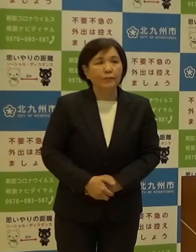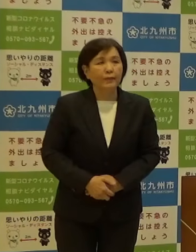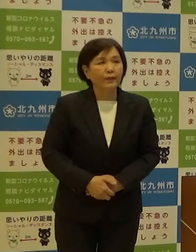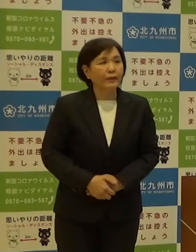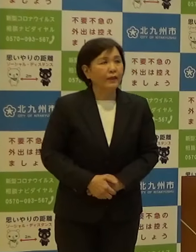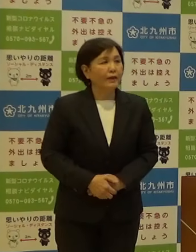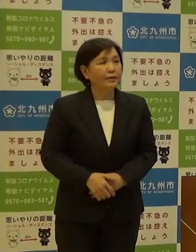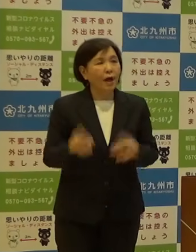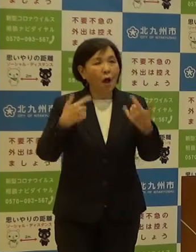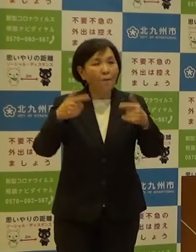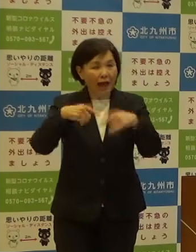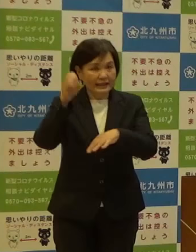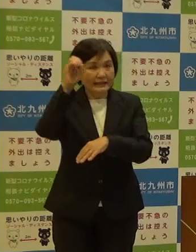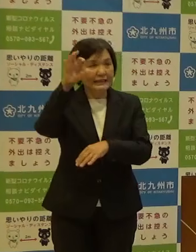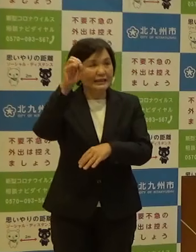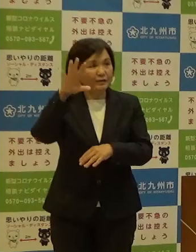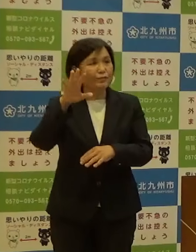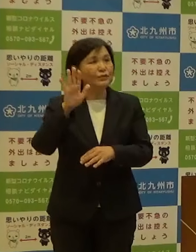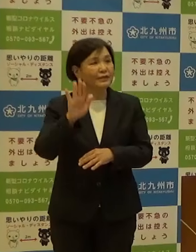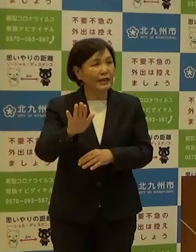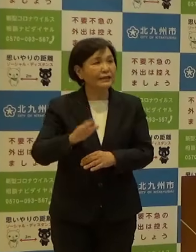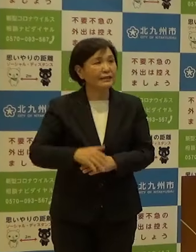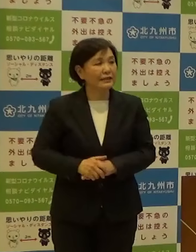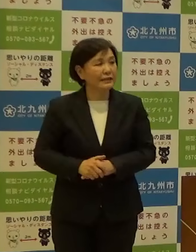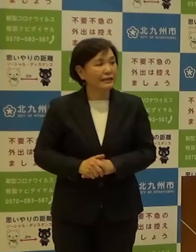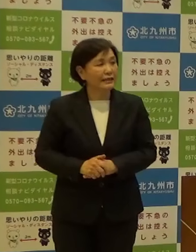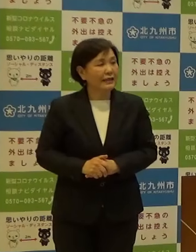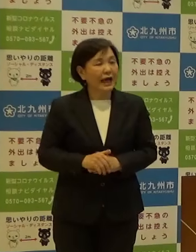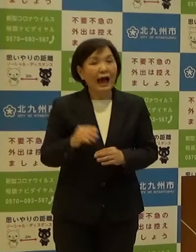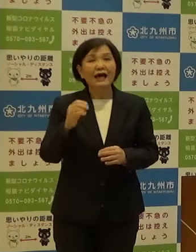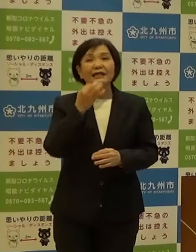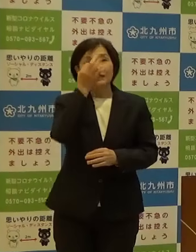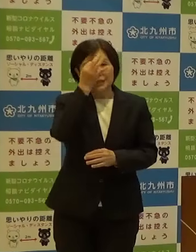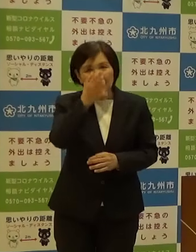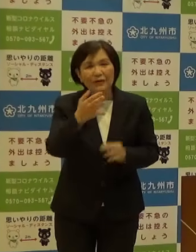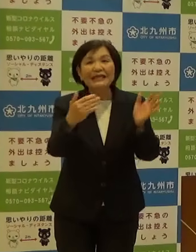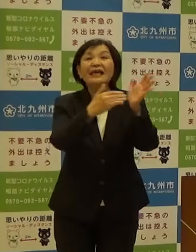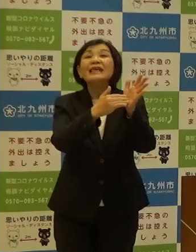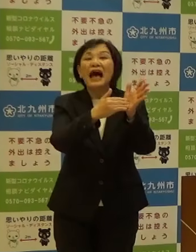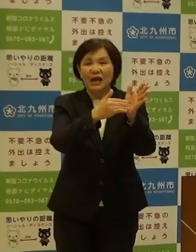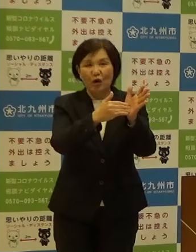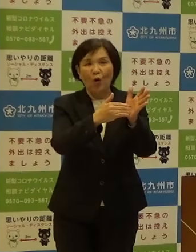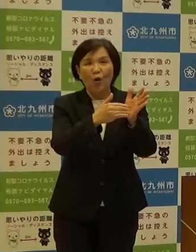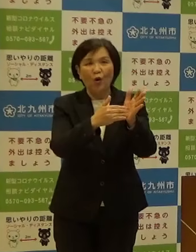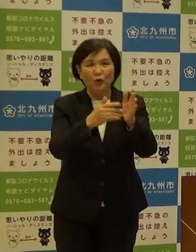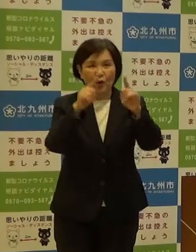はい、じゃあ毎日新聞です。 失礼します。最後のこれをいいと思います。